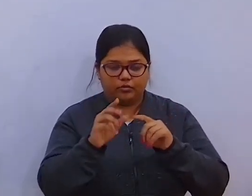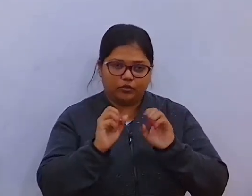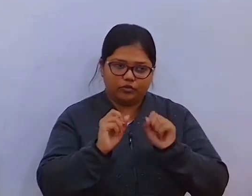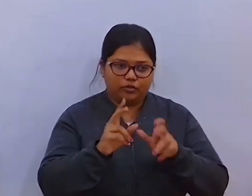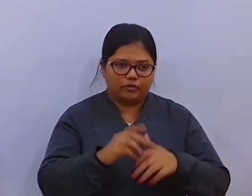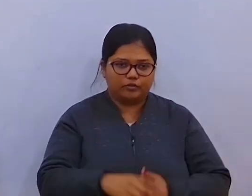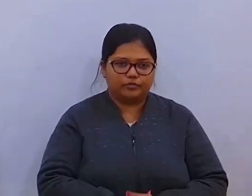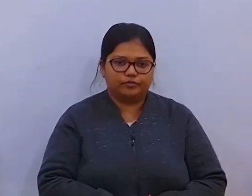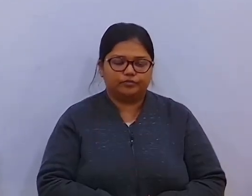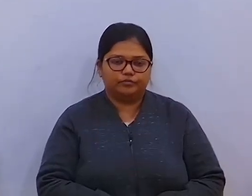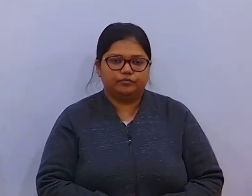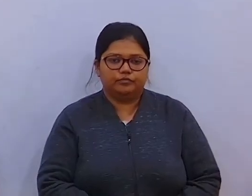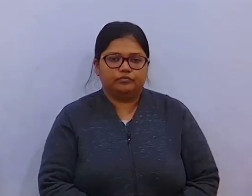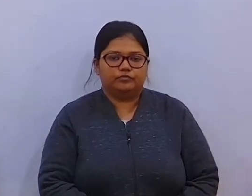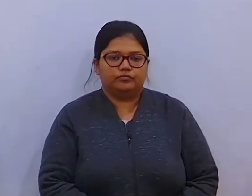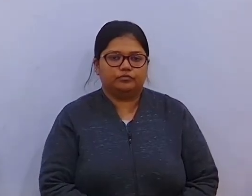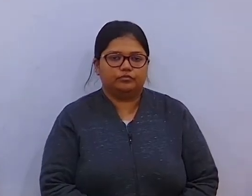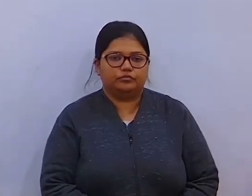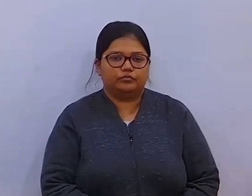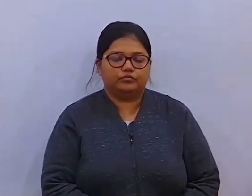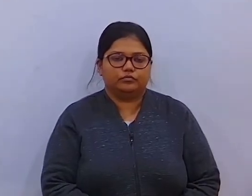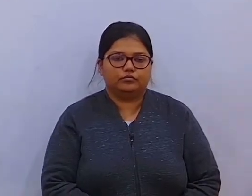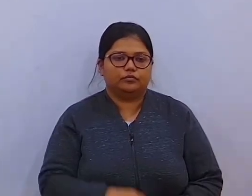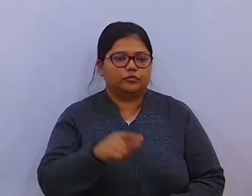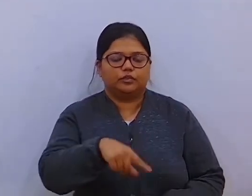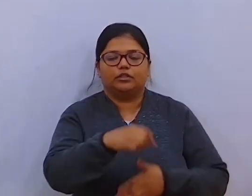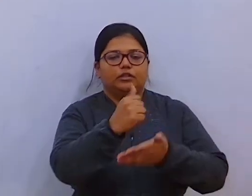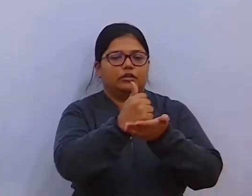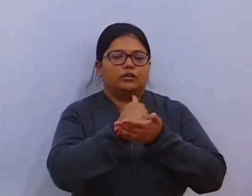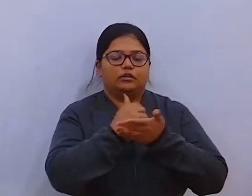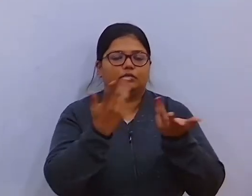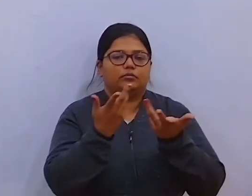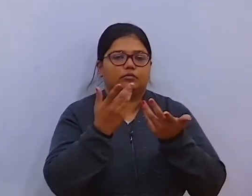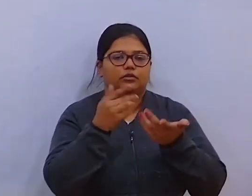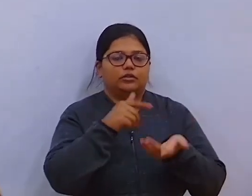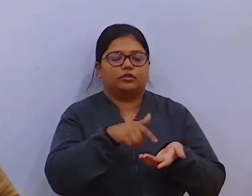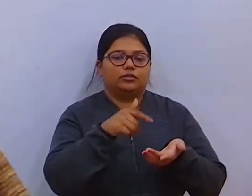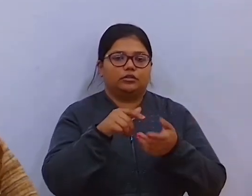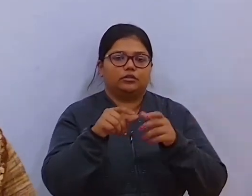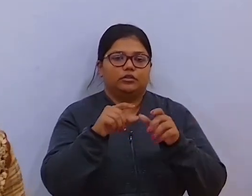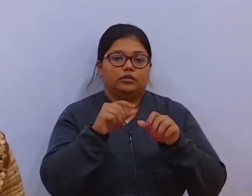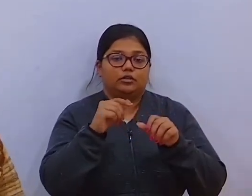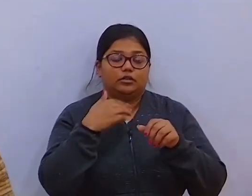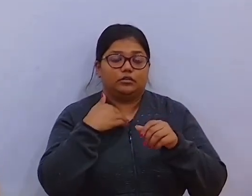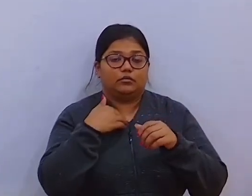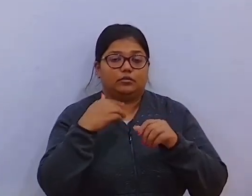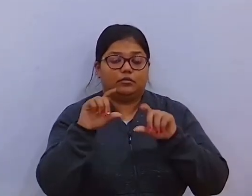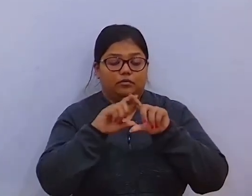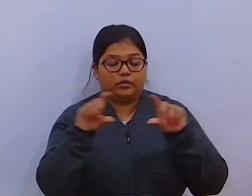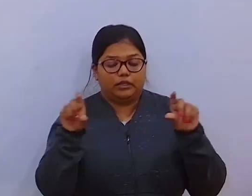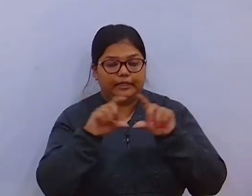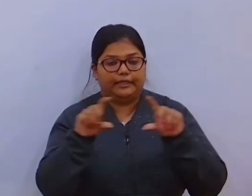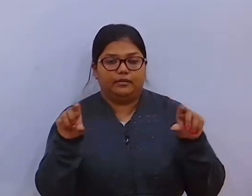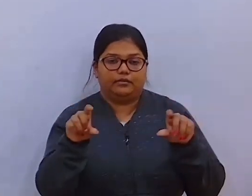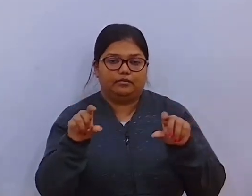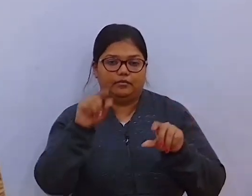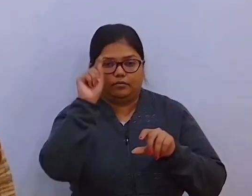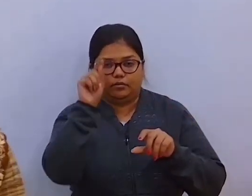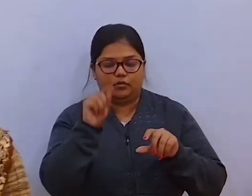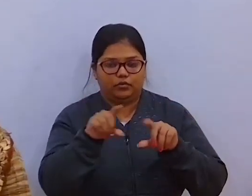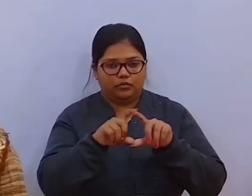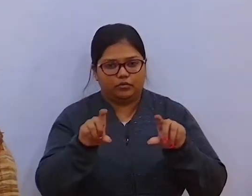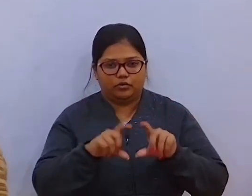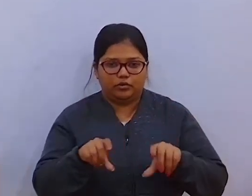साथ में उस पॉइंट का मैं जो जो ज़रूरत है उस चीज़ को मैं क्लियर कर दे रही हूँ। ठीक है, तो चलो स्टार्ट करते हैं